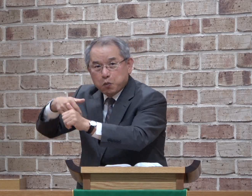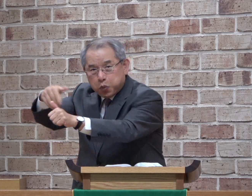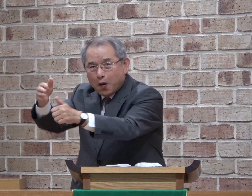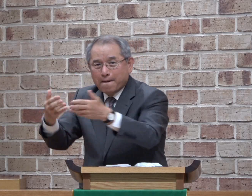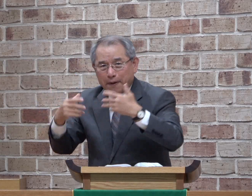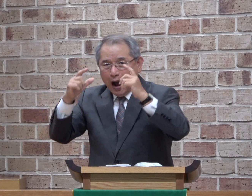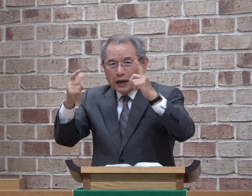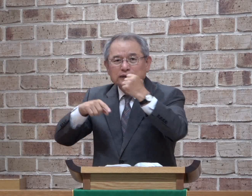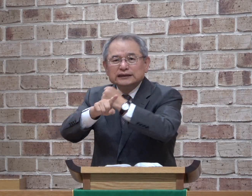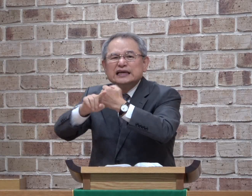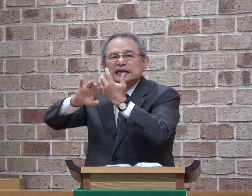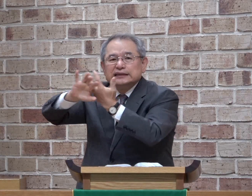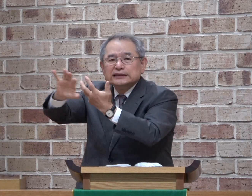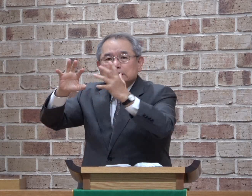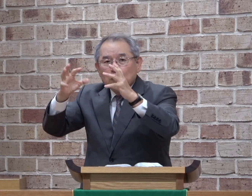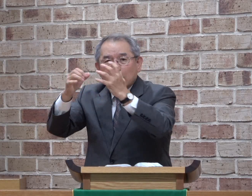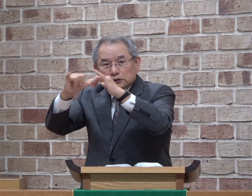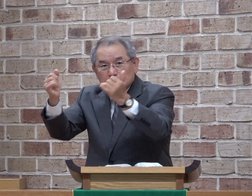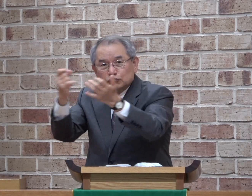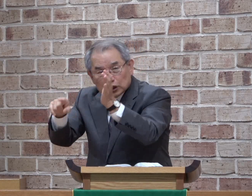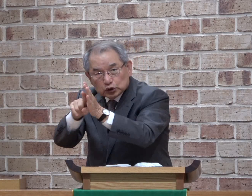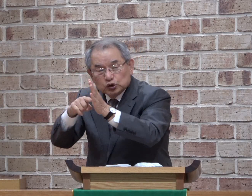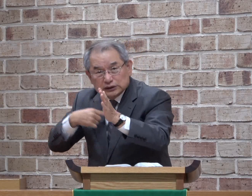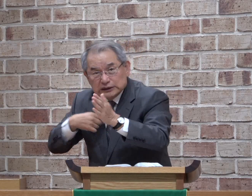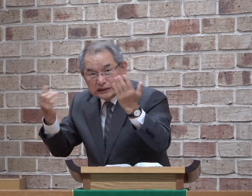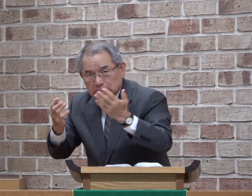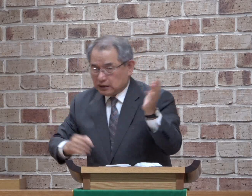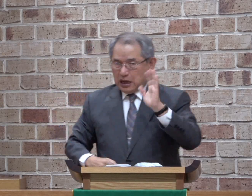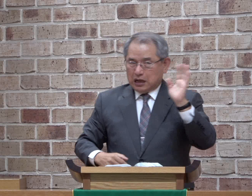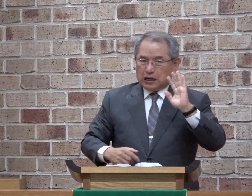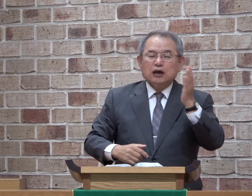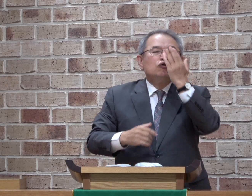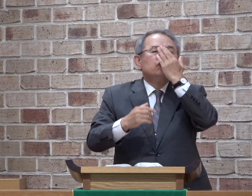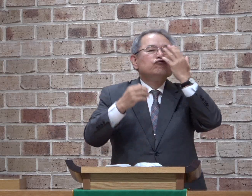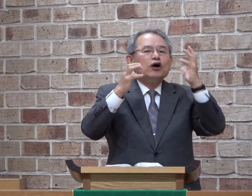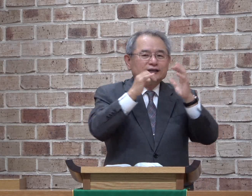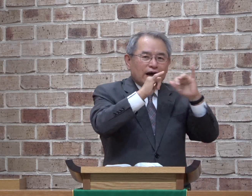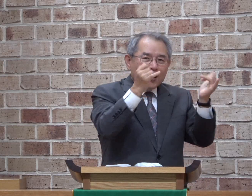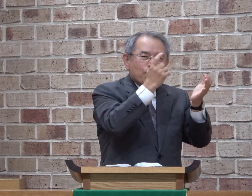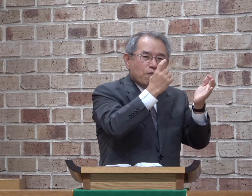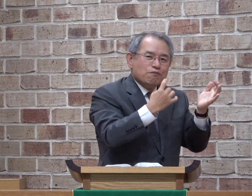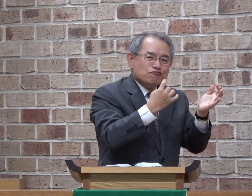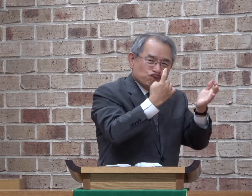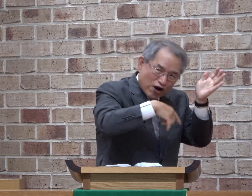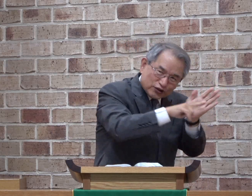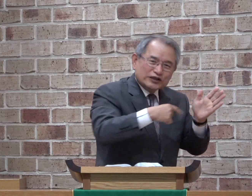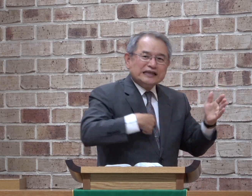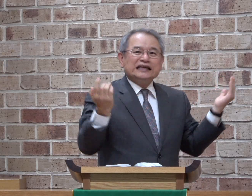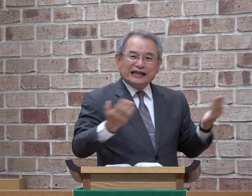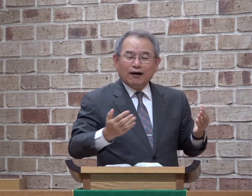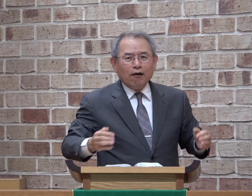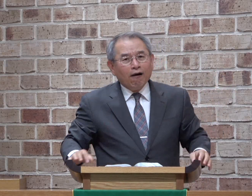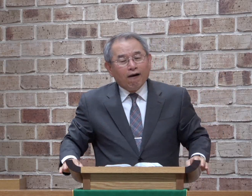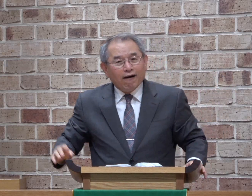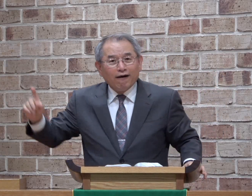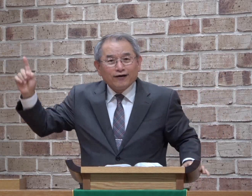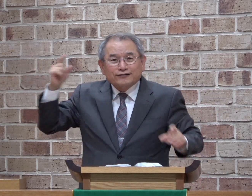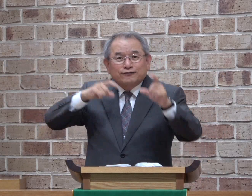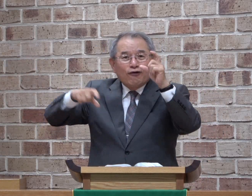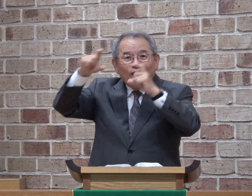나는 다른 데로 보내심을 받지 아니하였다라고. 그건 내 일이 아니다. 난 유대 사람을 건지기 위해서 왔다. 예수님의